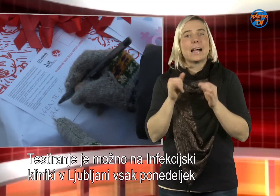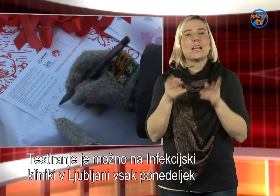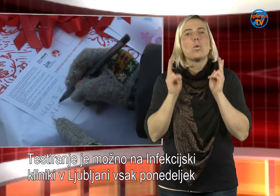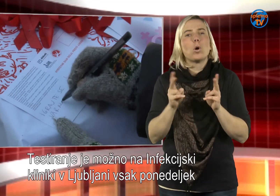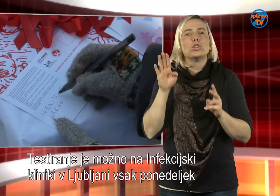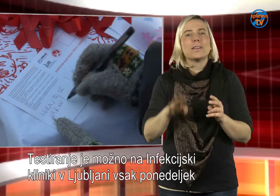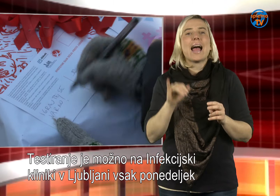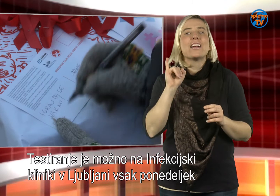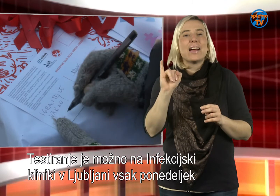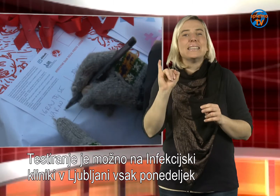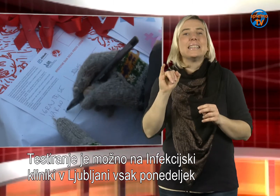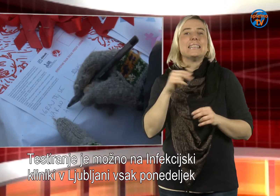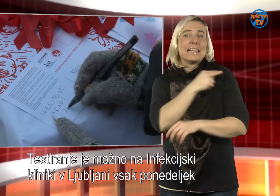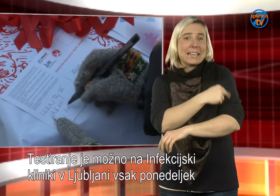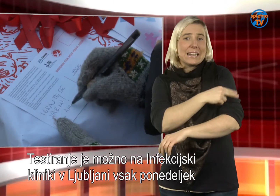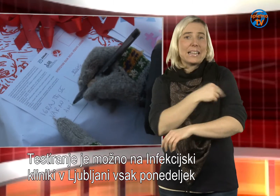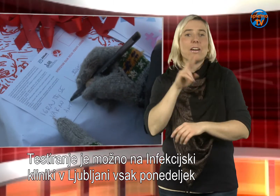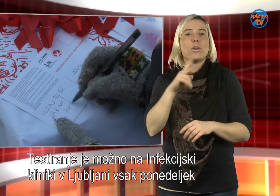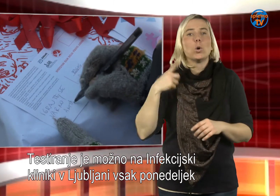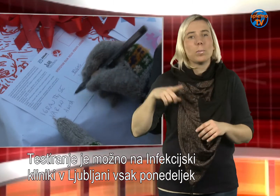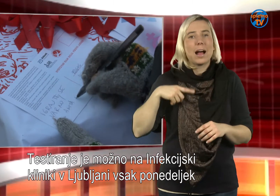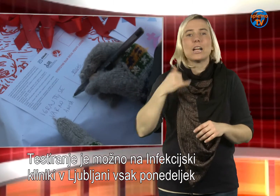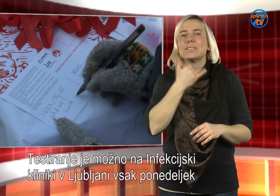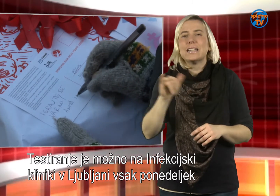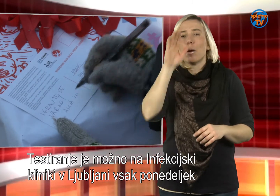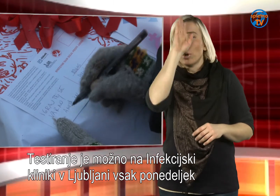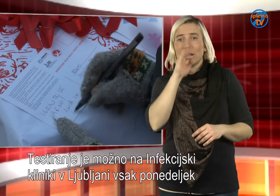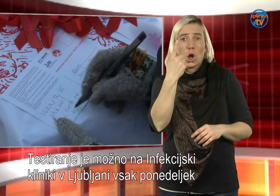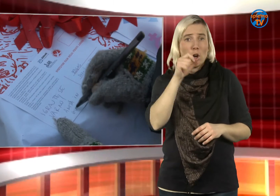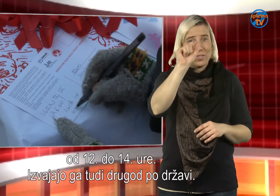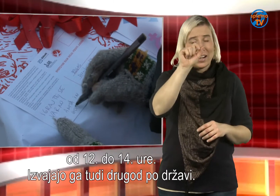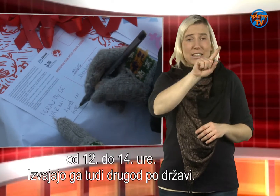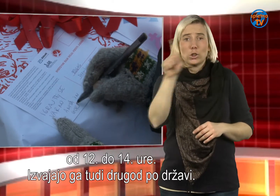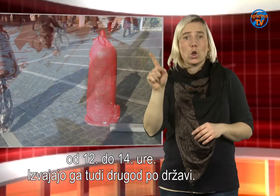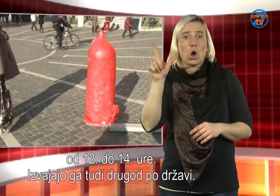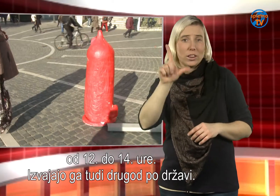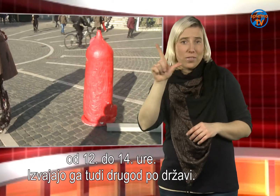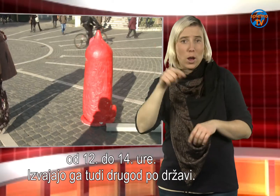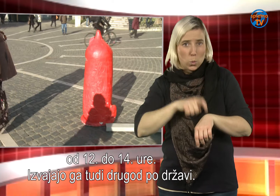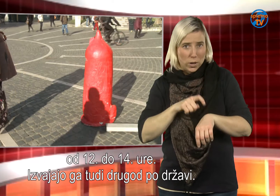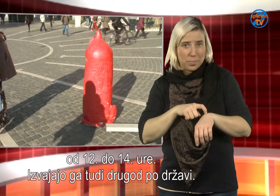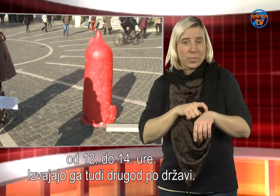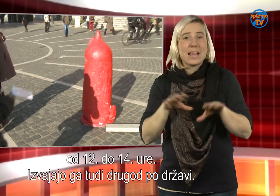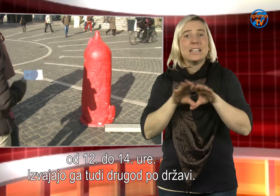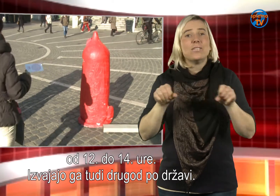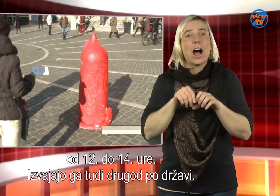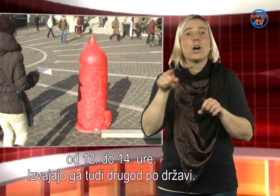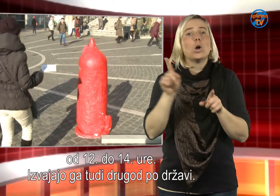Testiranje je možno na infekcijski kliniki v Ljubljani vsak ponedeljek od 12. do 14. ure. Izvajajo ga